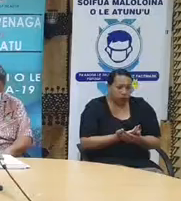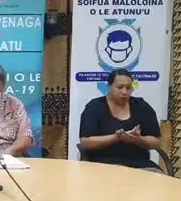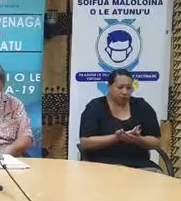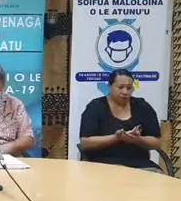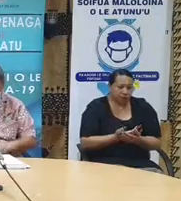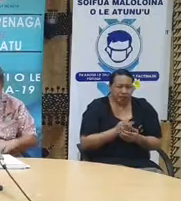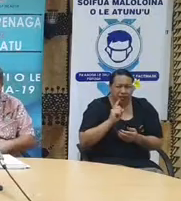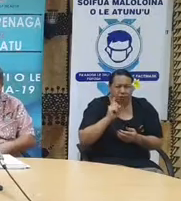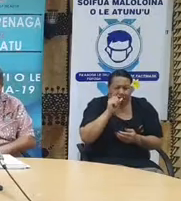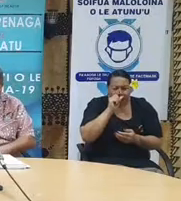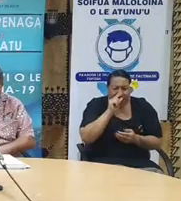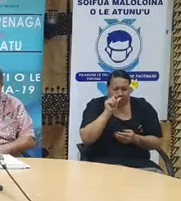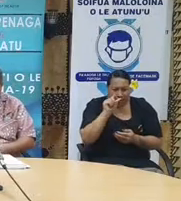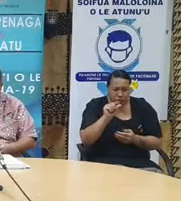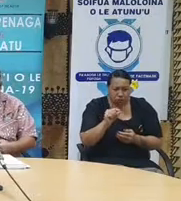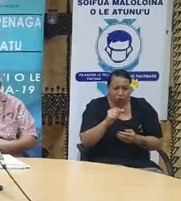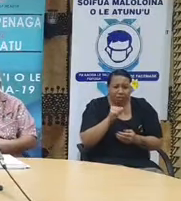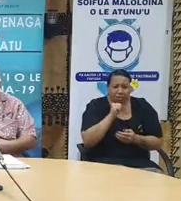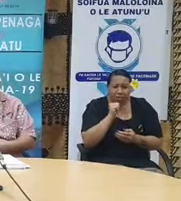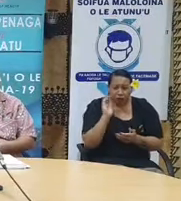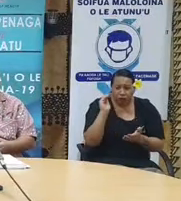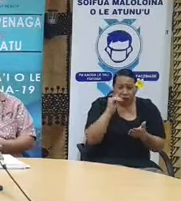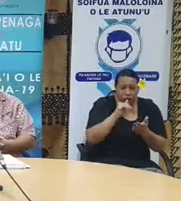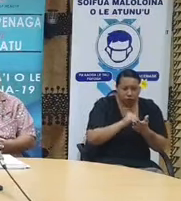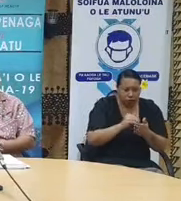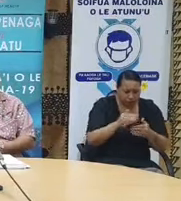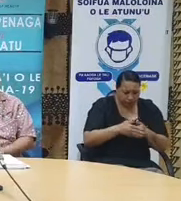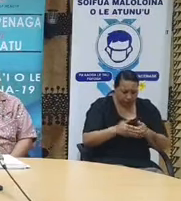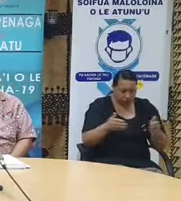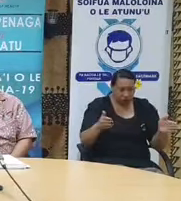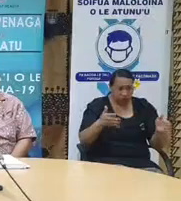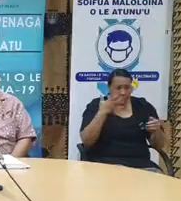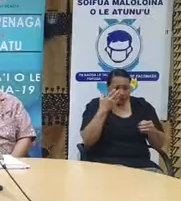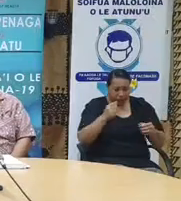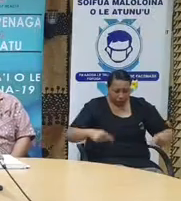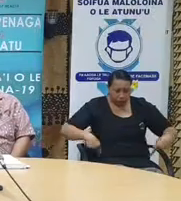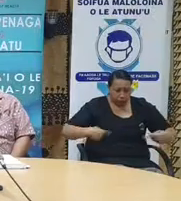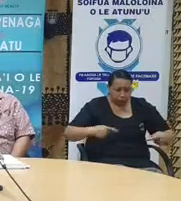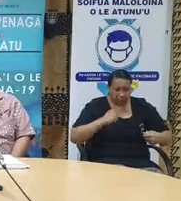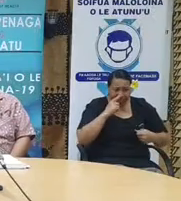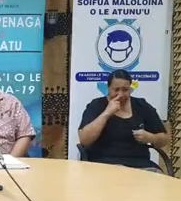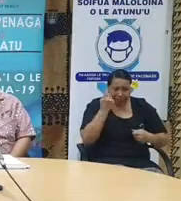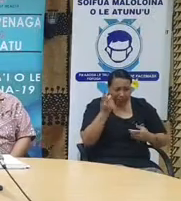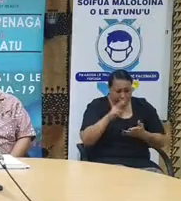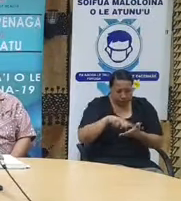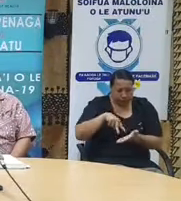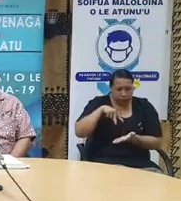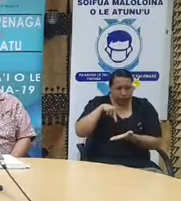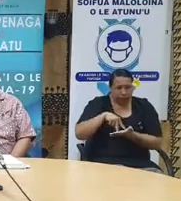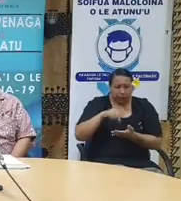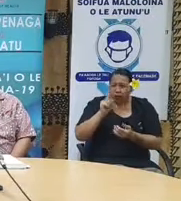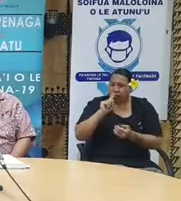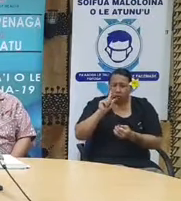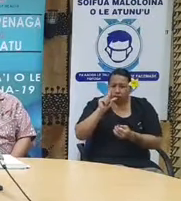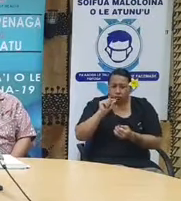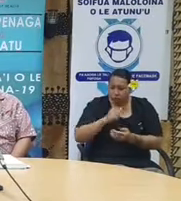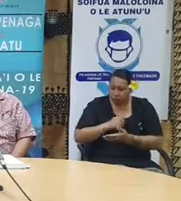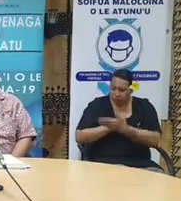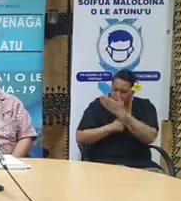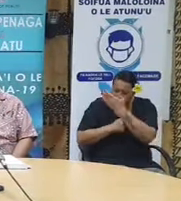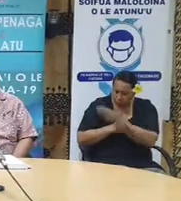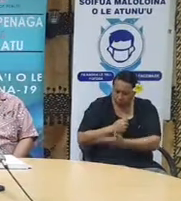me am fa yako pe afa pe o mai fa ko on mala wale le sa mo le wo che le fa ku lu. O la la me fa. Ya etano atu tatu